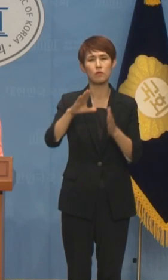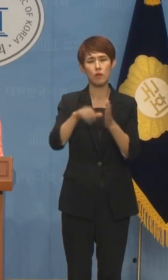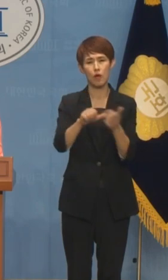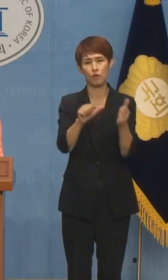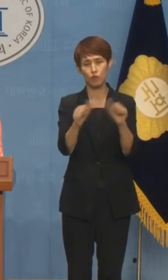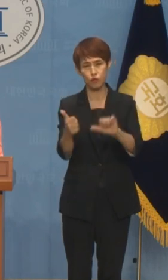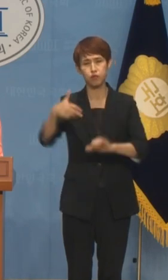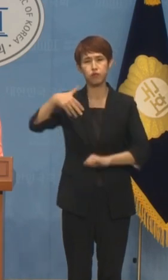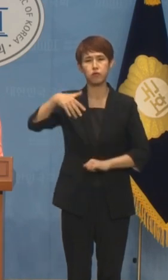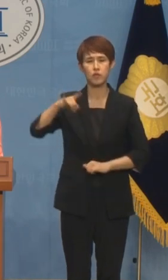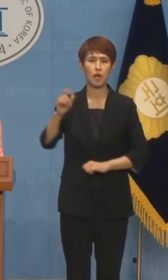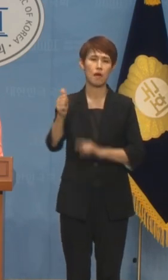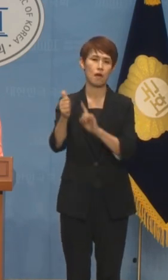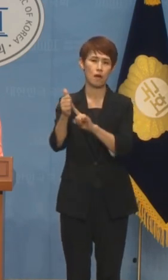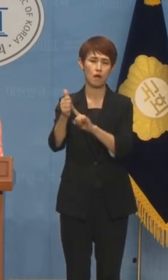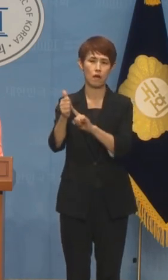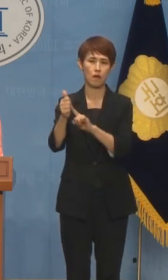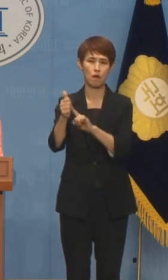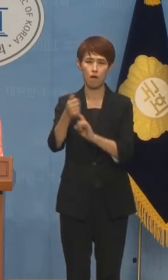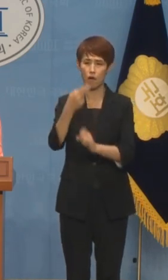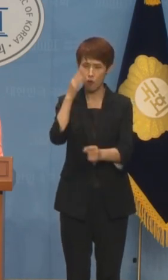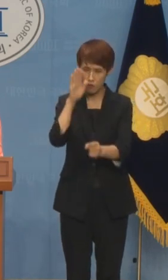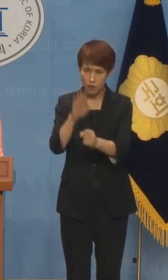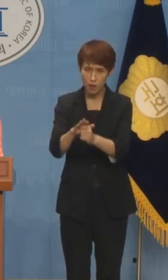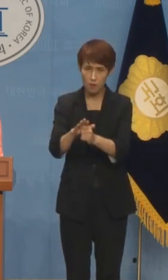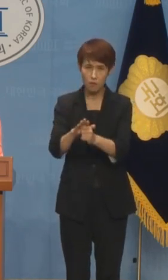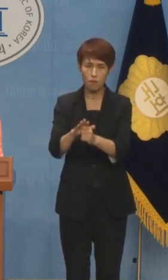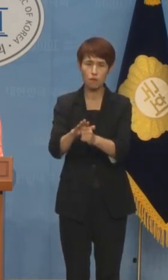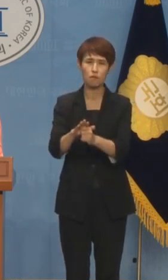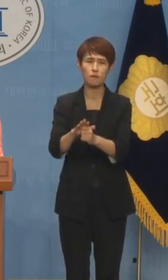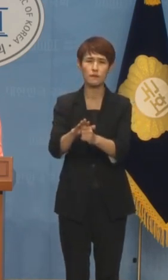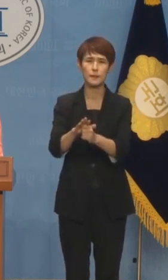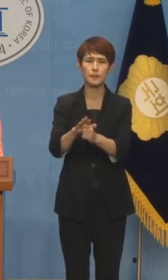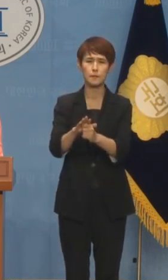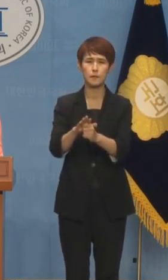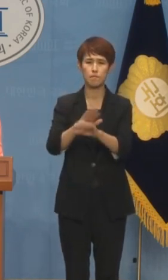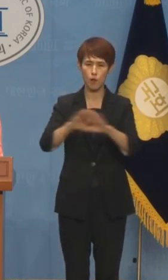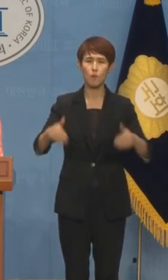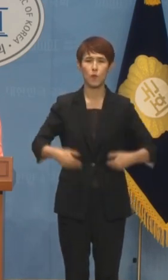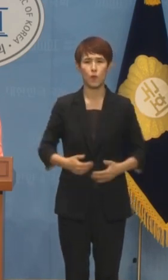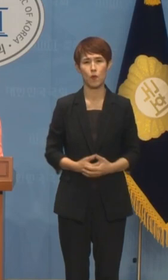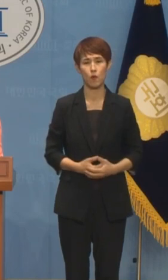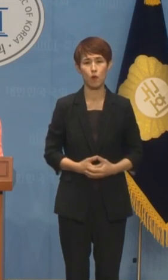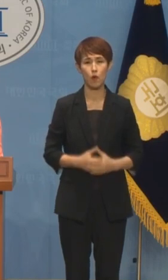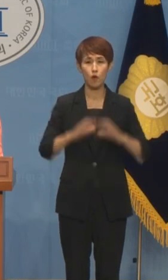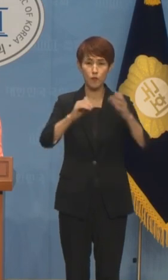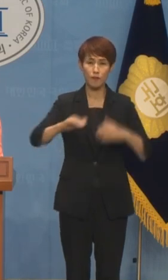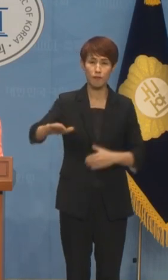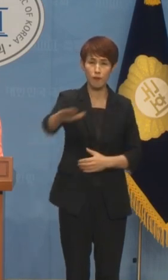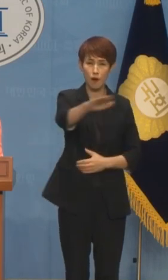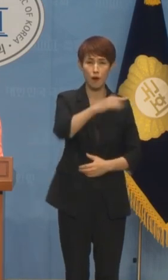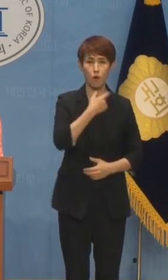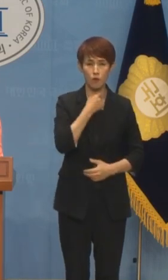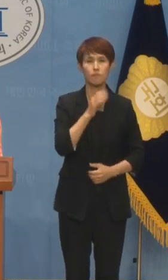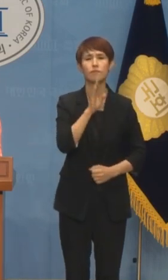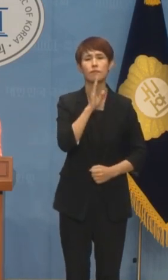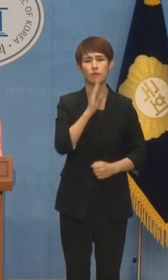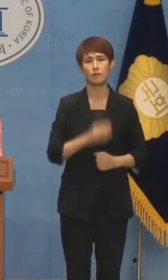고 최상병의 죽음에 억울함이 없어야 합니다. 이는 모든 국민의